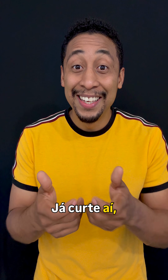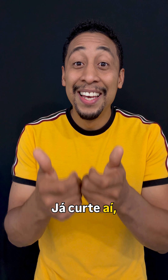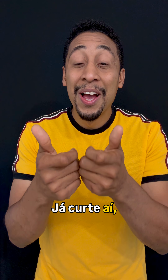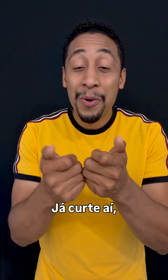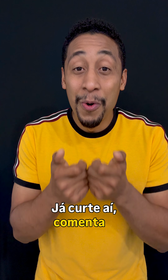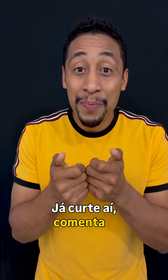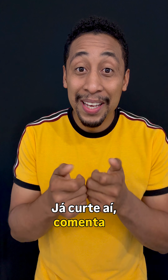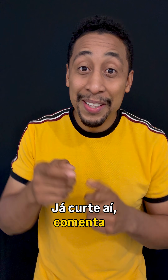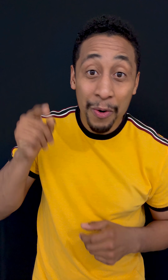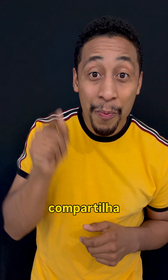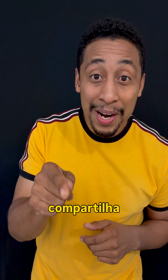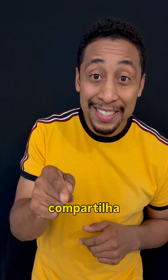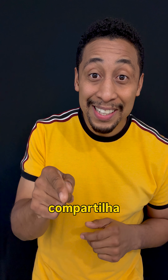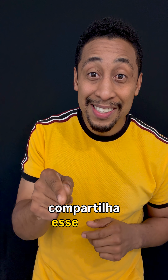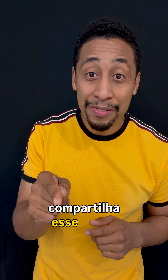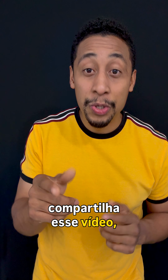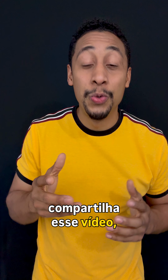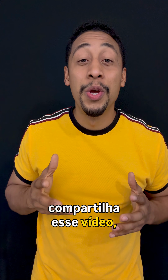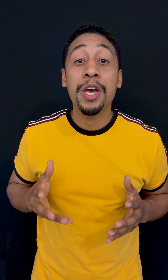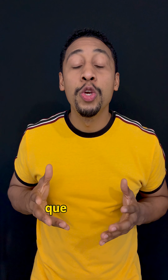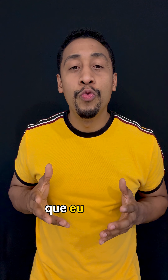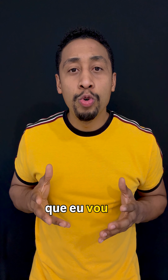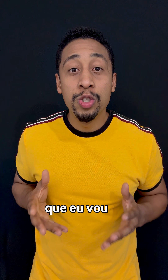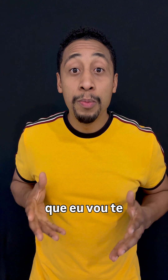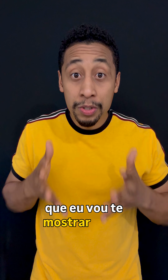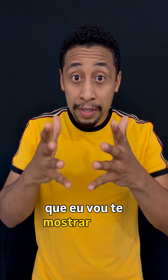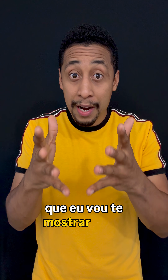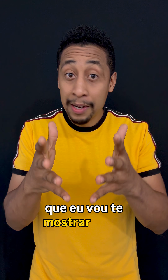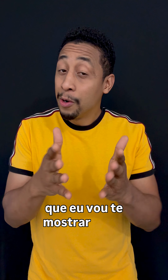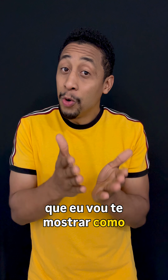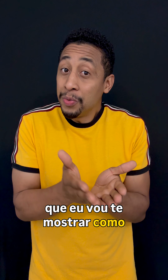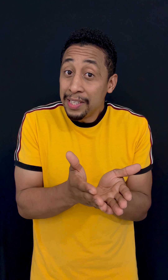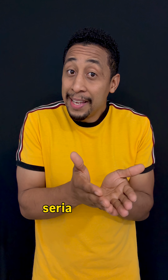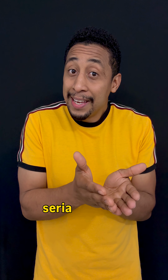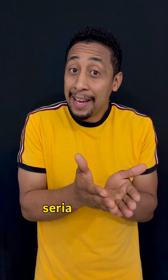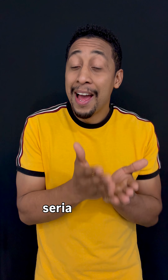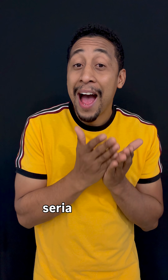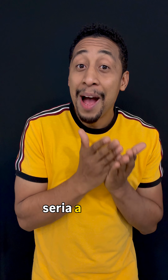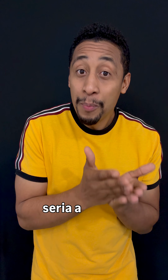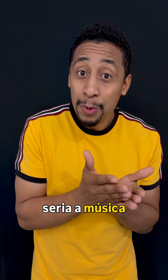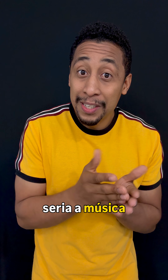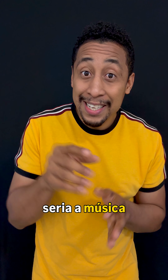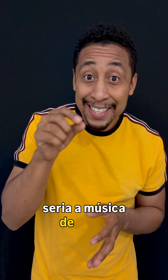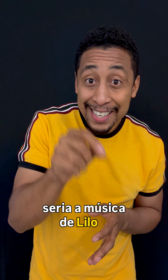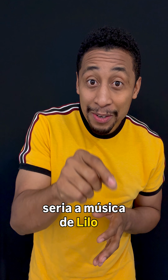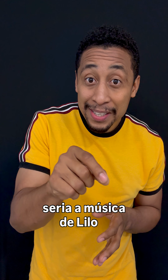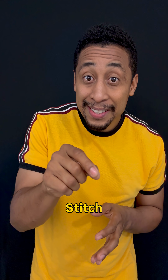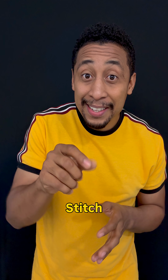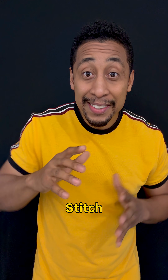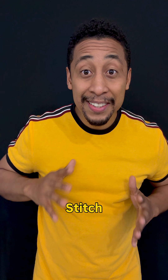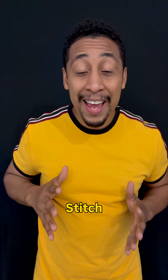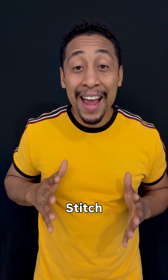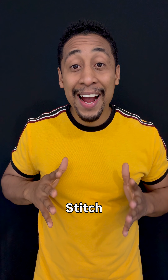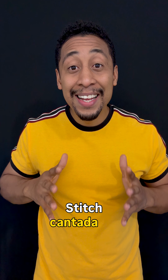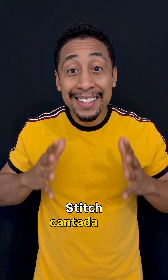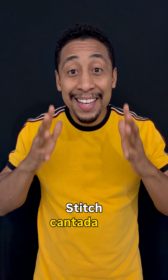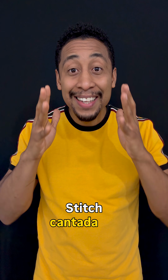aí, comenta e compartilha esse vídeo que eu vou te mostrar como seria a música de Lilo e Stitch cantada